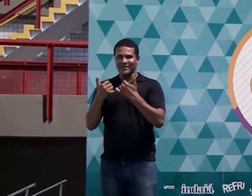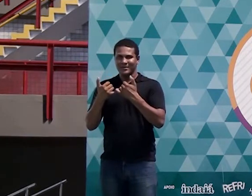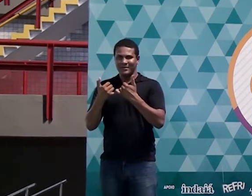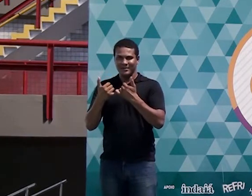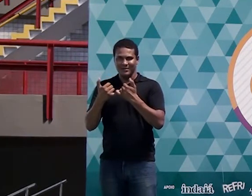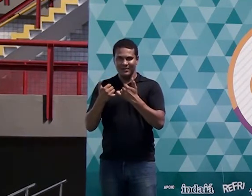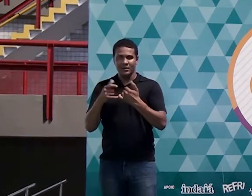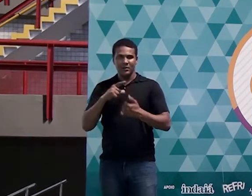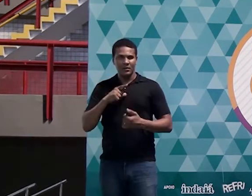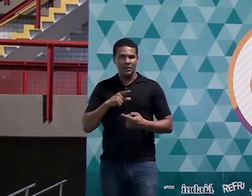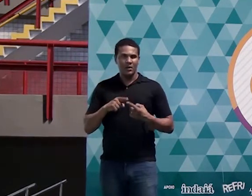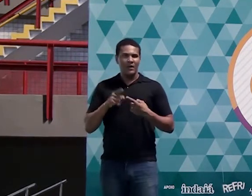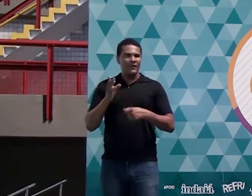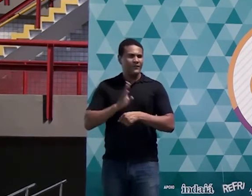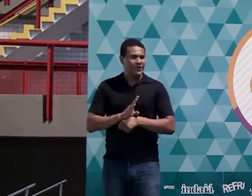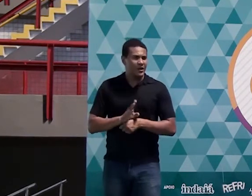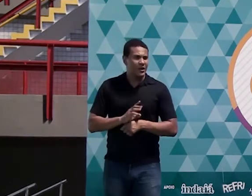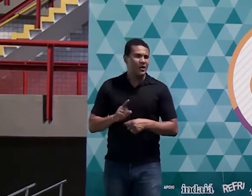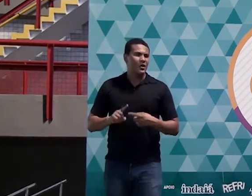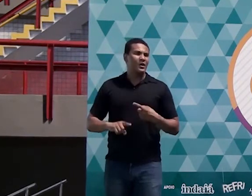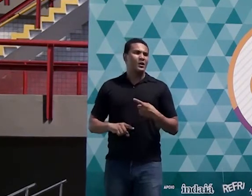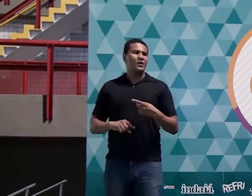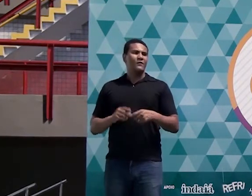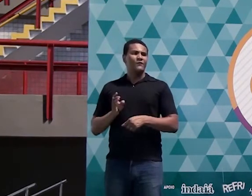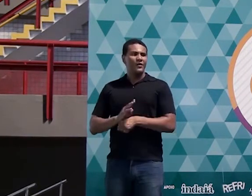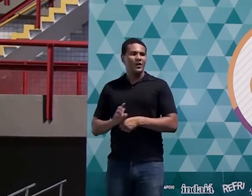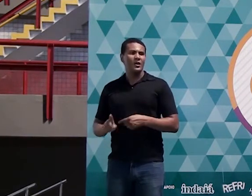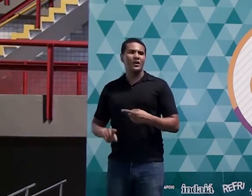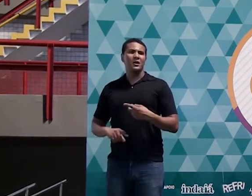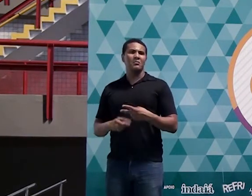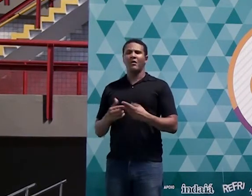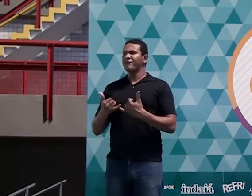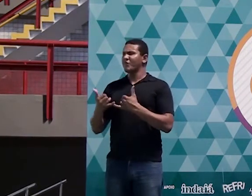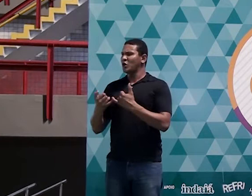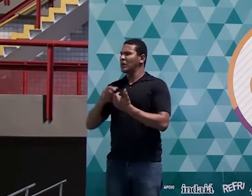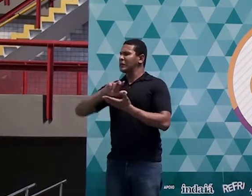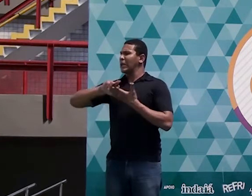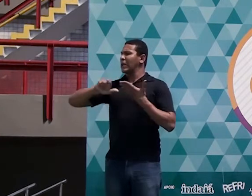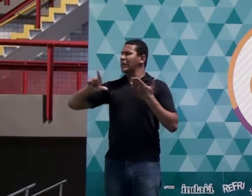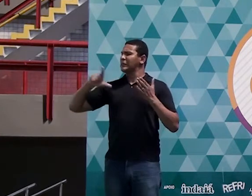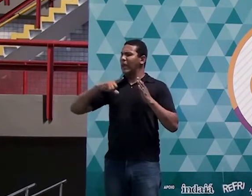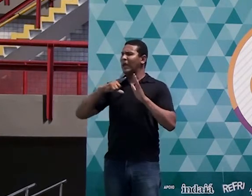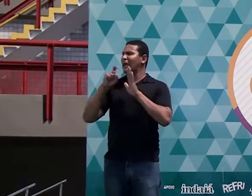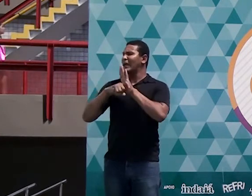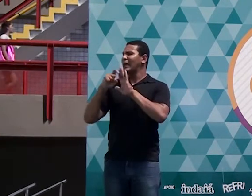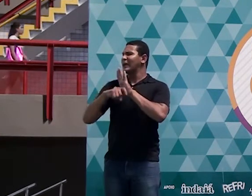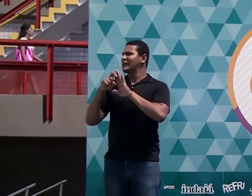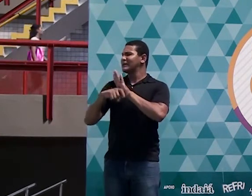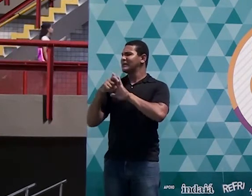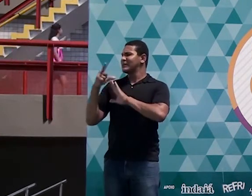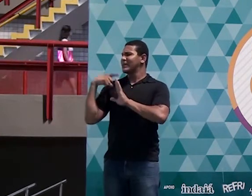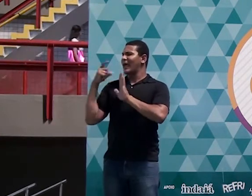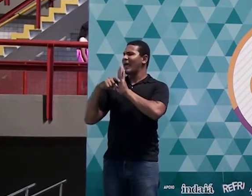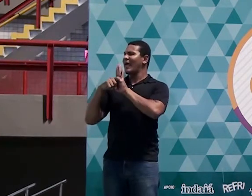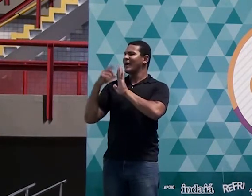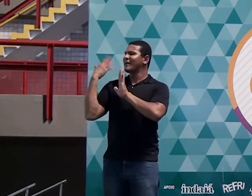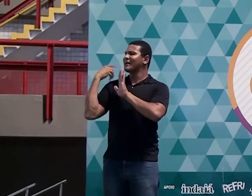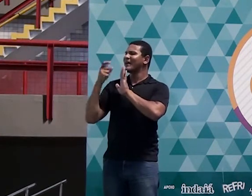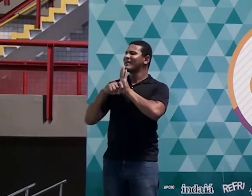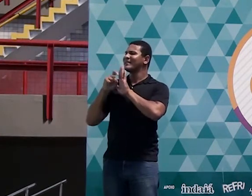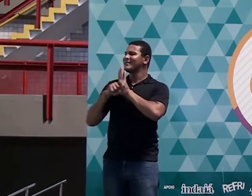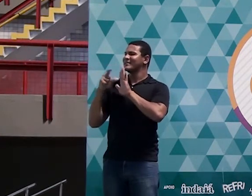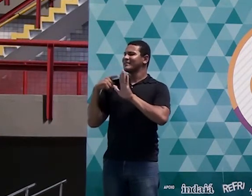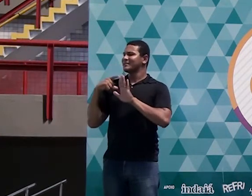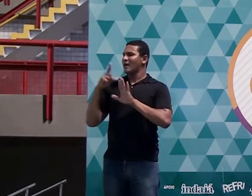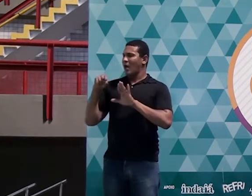Creed, virou filme agora recentemente. Os templários têm uma lenda muito forte de que os templários são